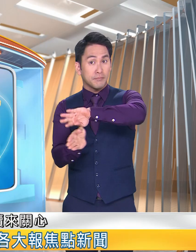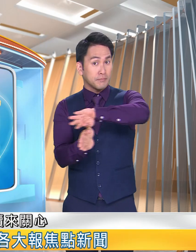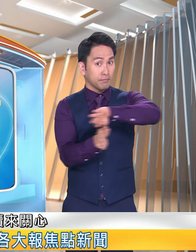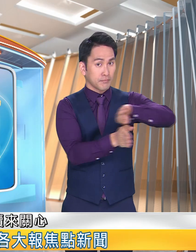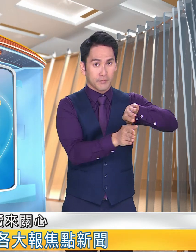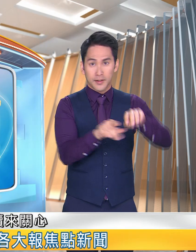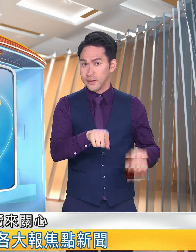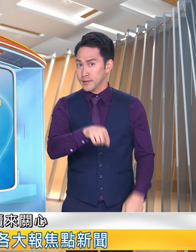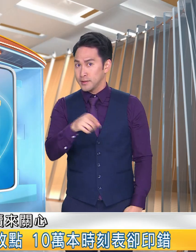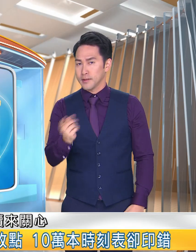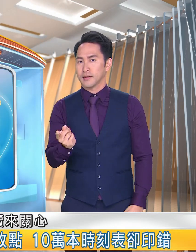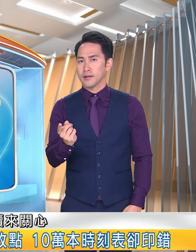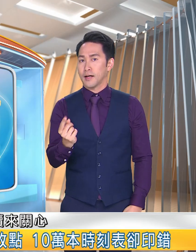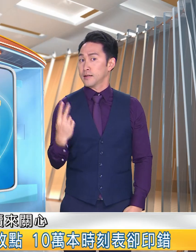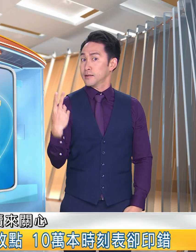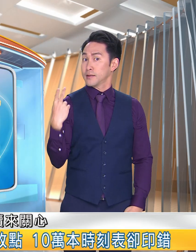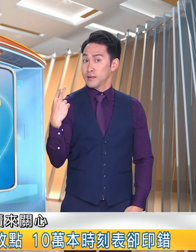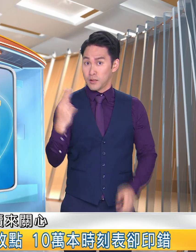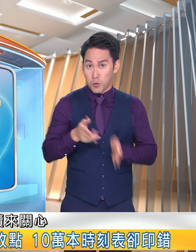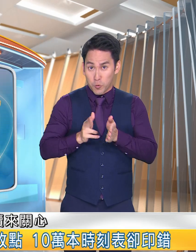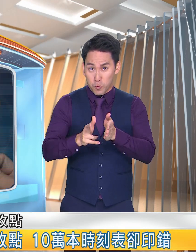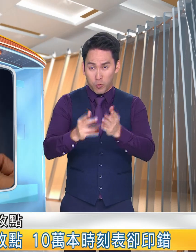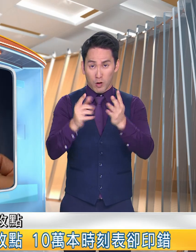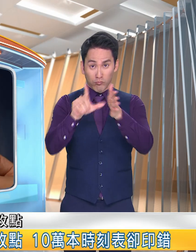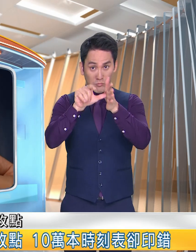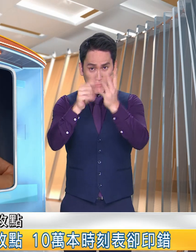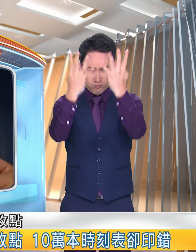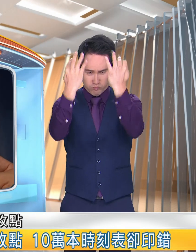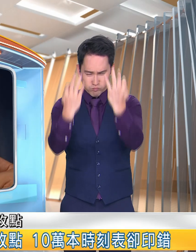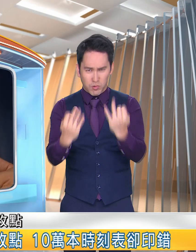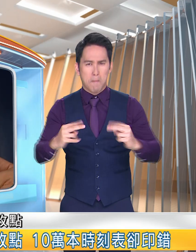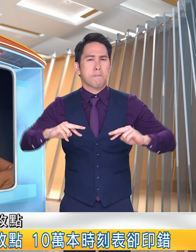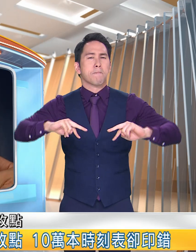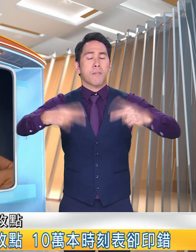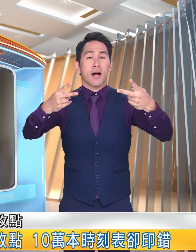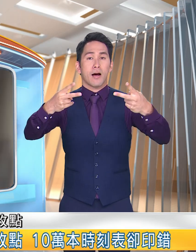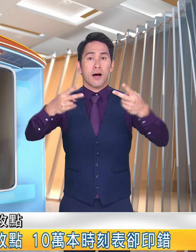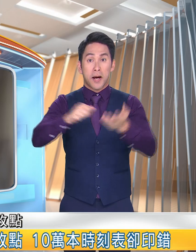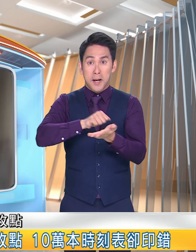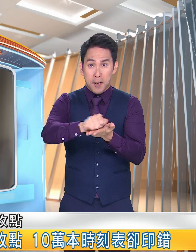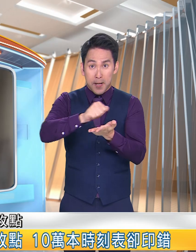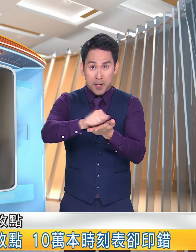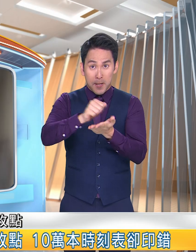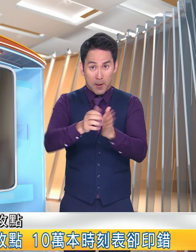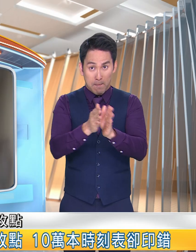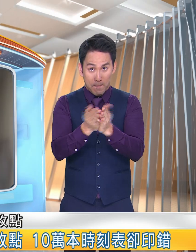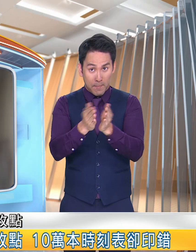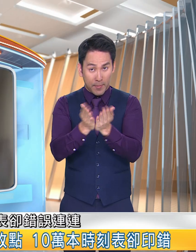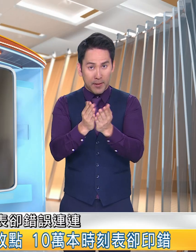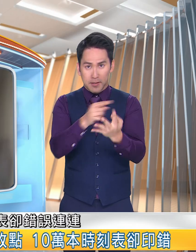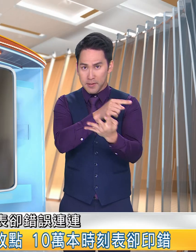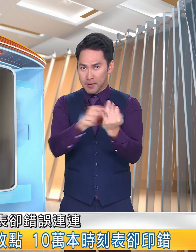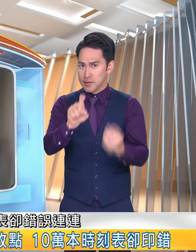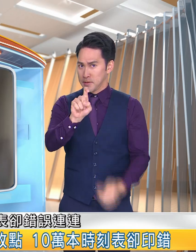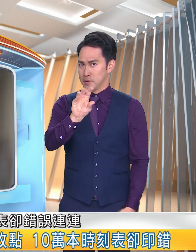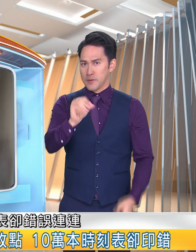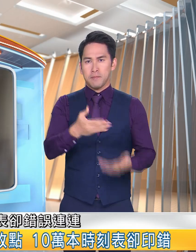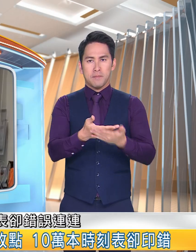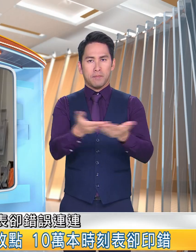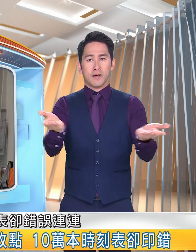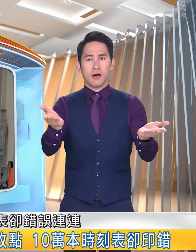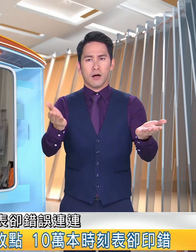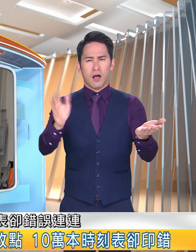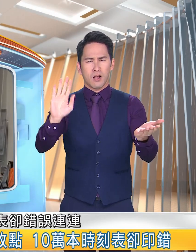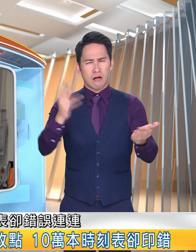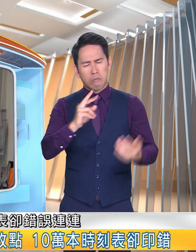看完报纸重点，继续来关心台铁26号班次大改点，印制了10万本的时刻